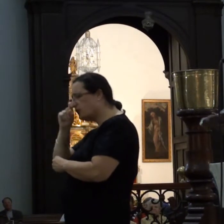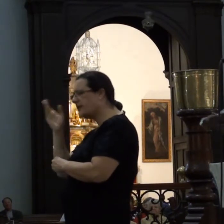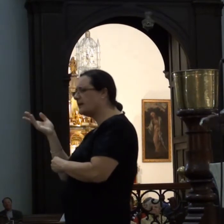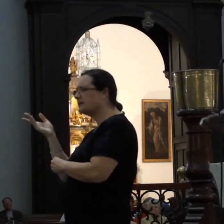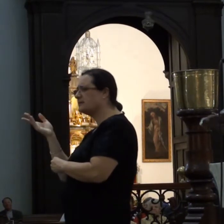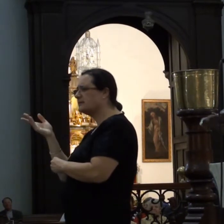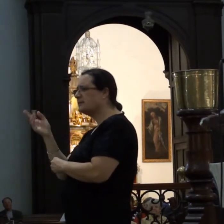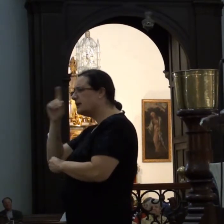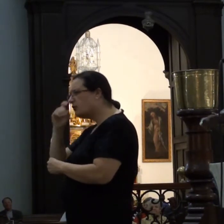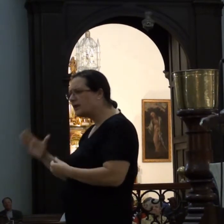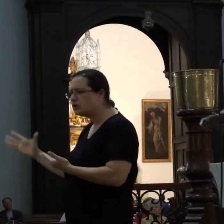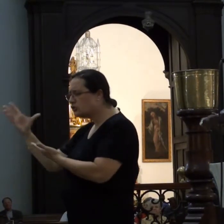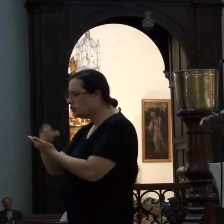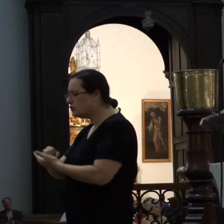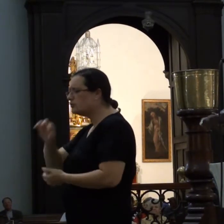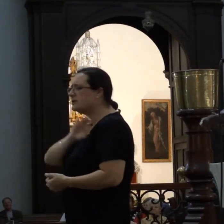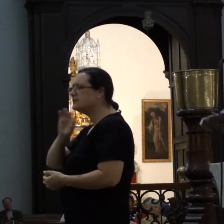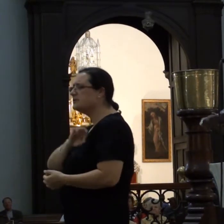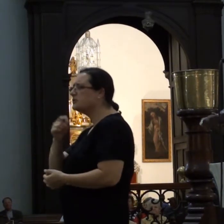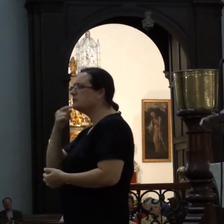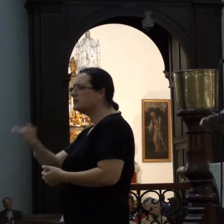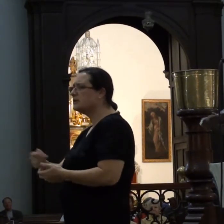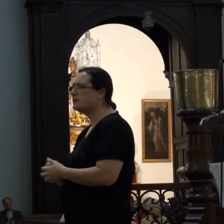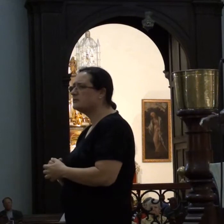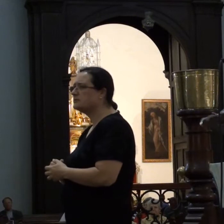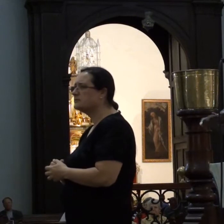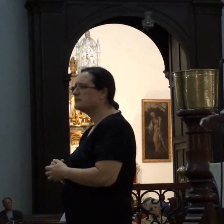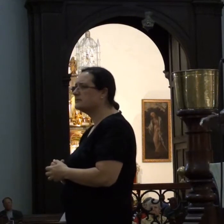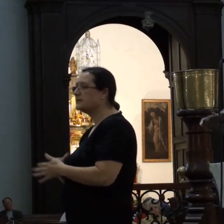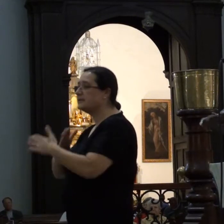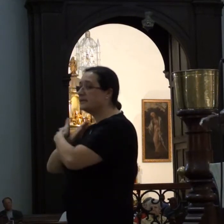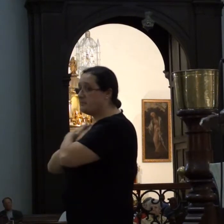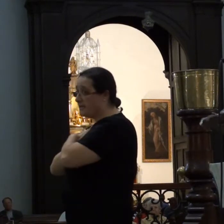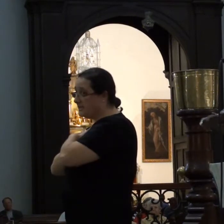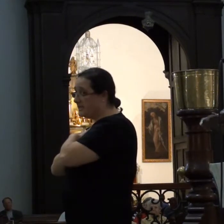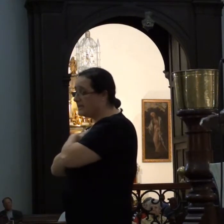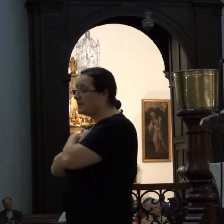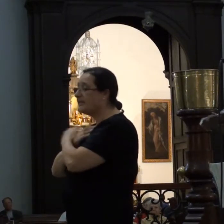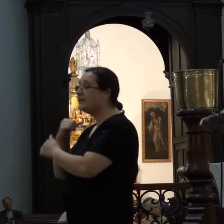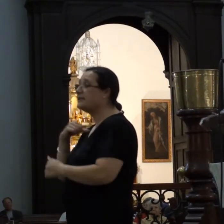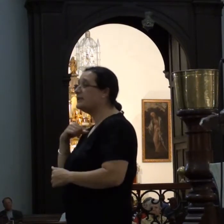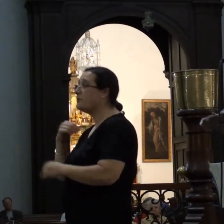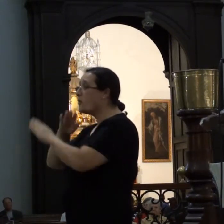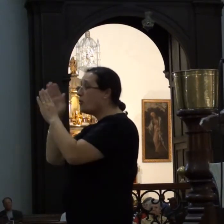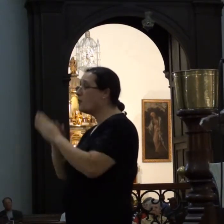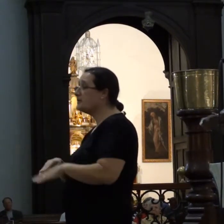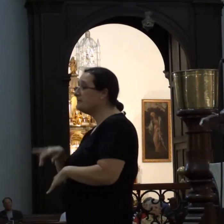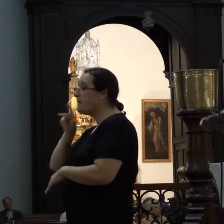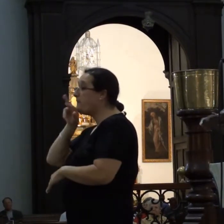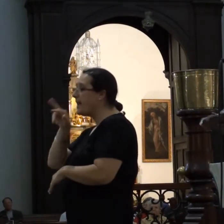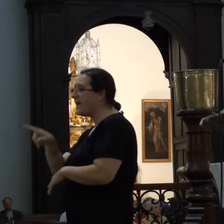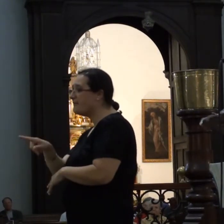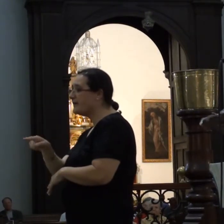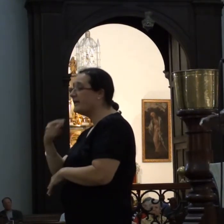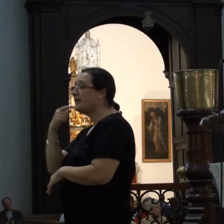recuerdan todo lo que el señor dijo y de María tenemos las últimas palabras que recoge también